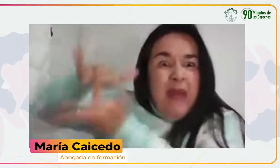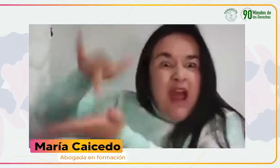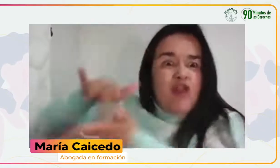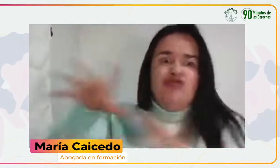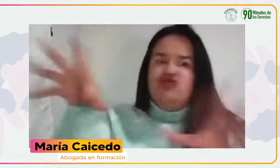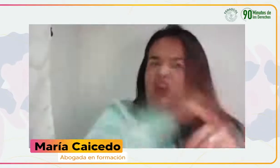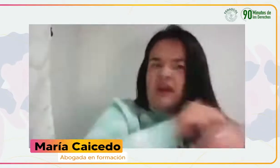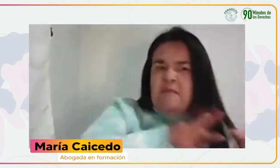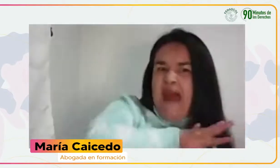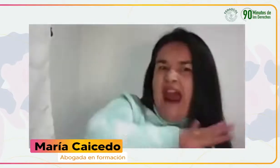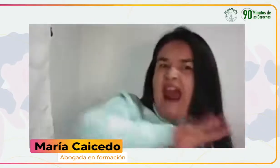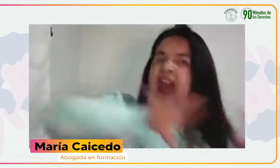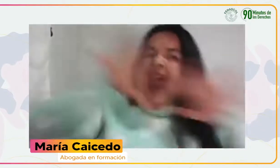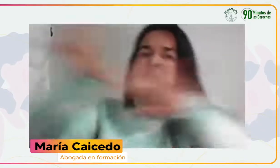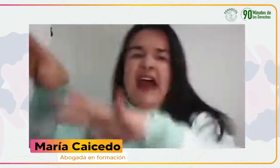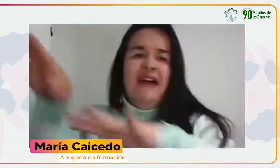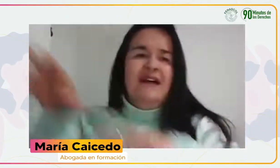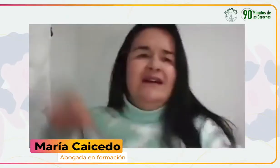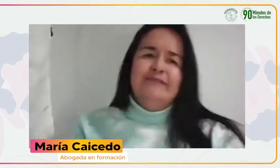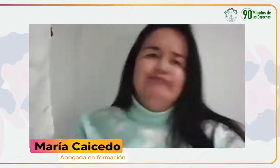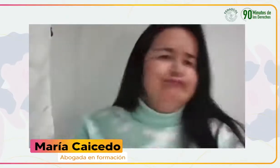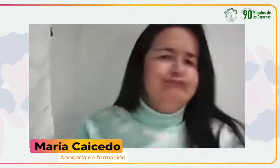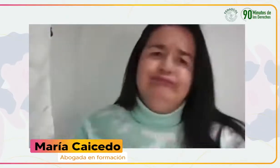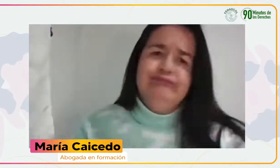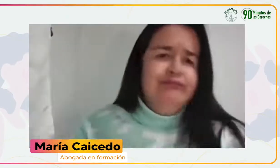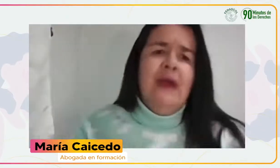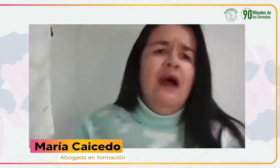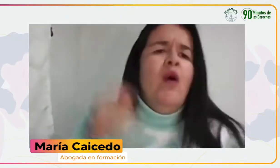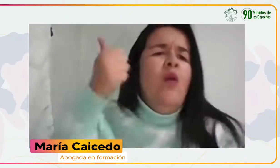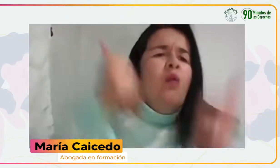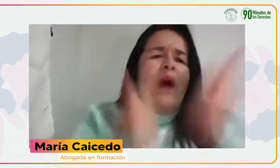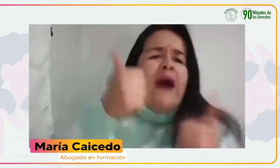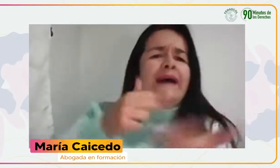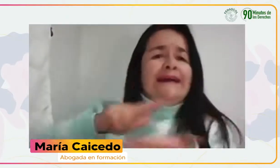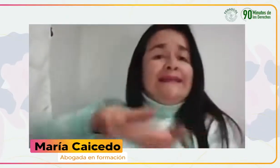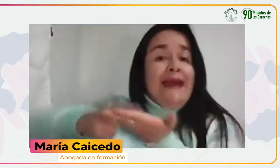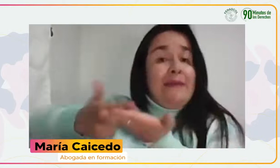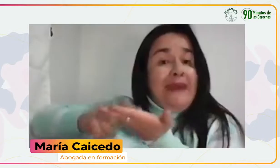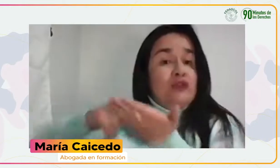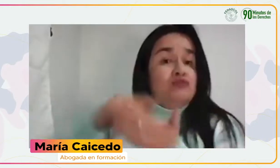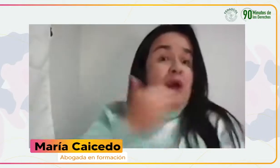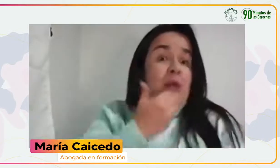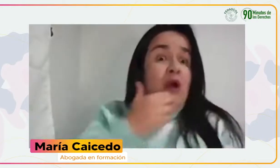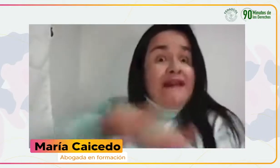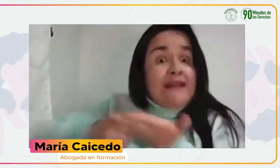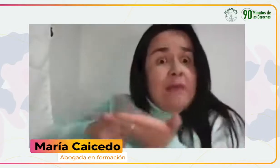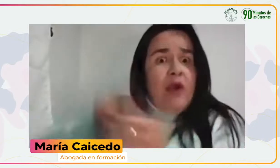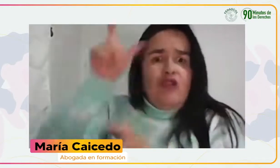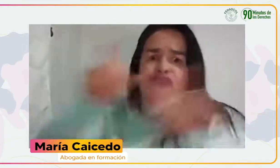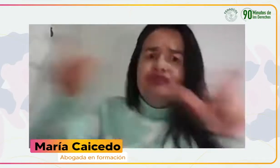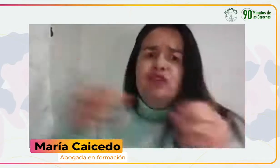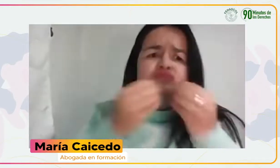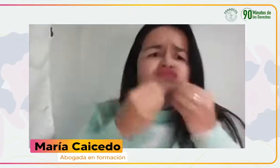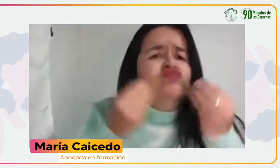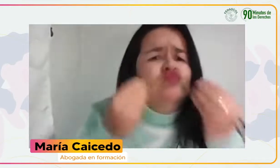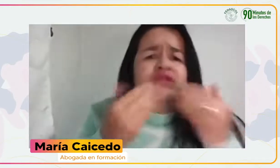necesidad que tenemos. También realmente hay muchas mujeres que no pueden participar y por